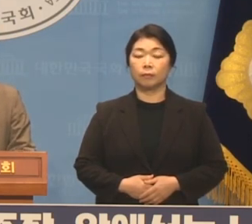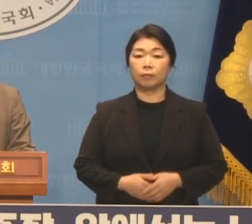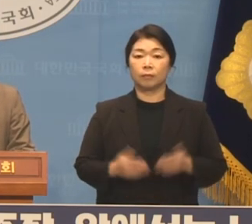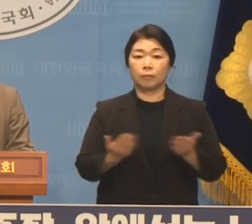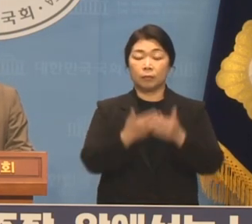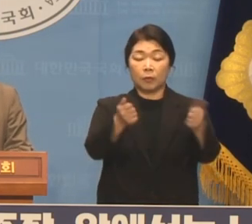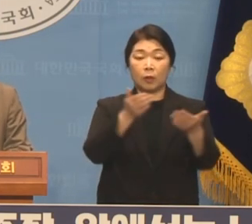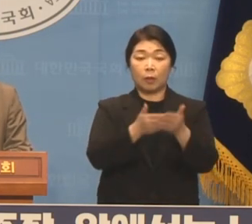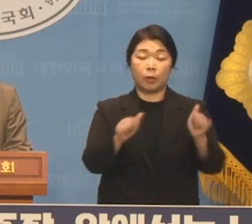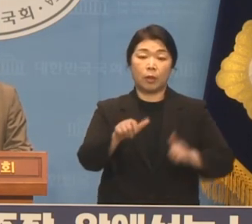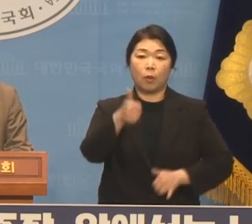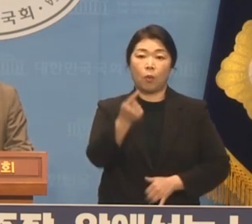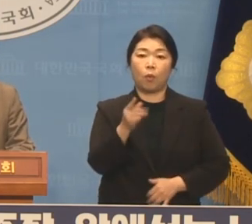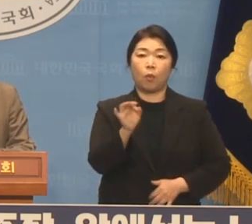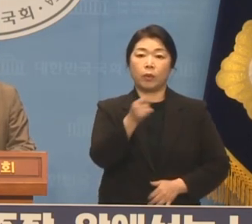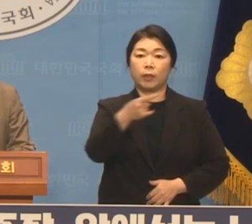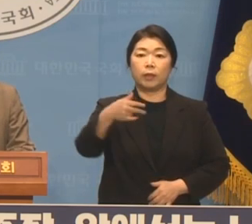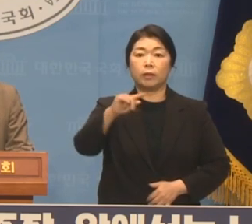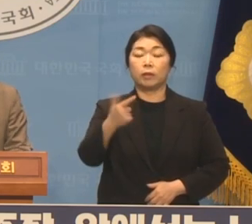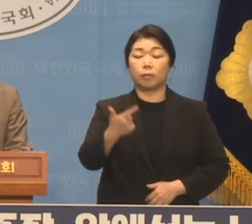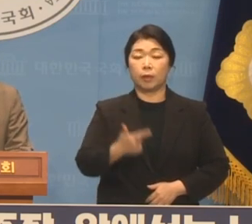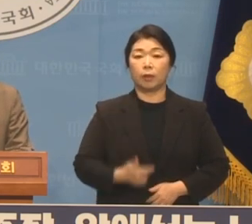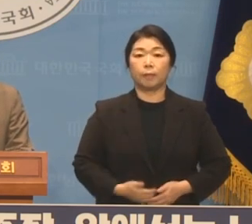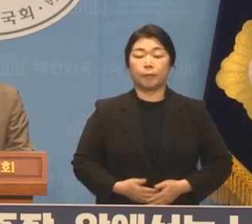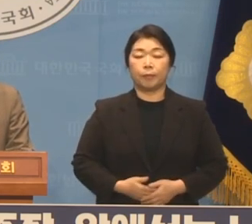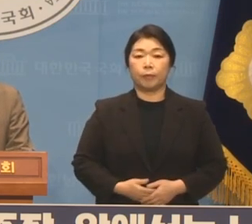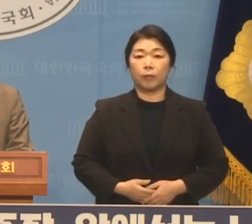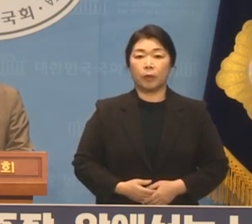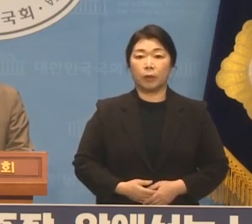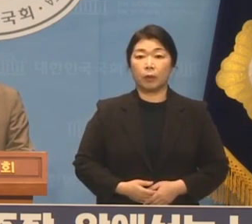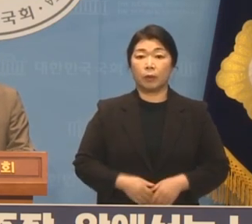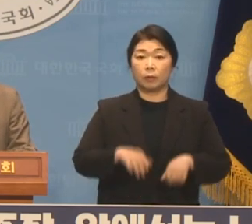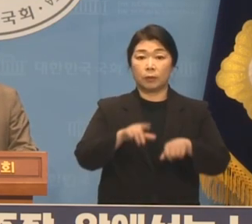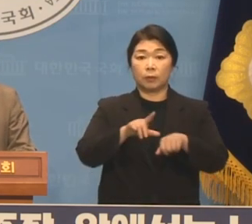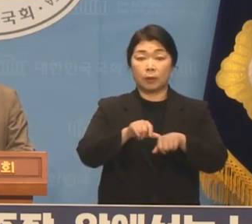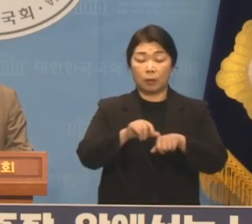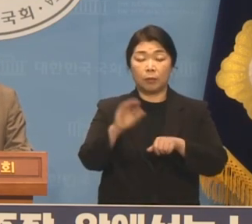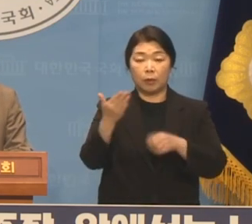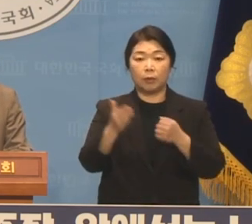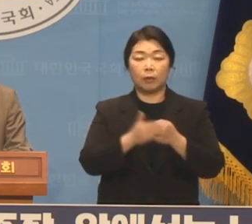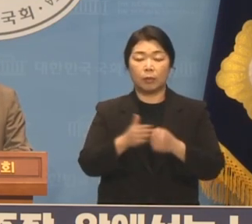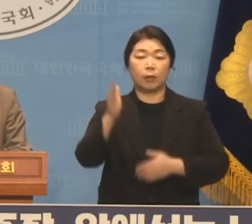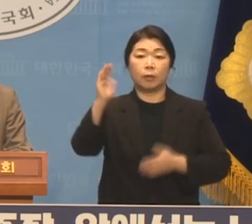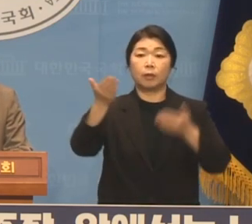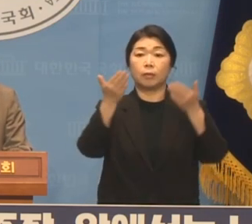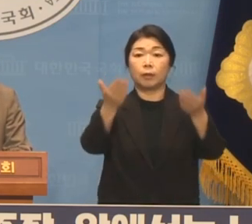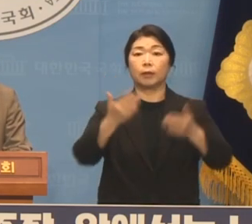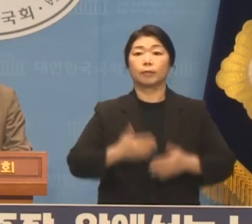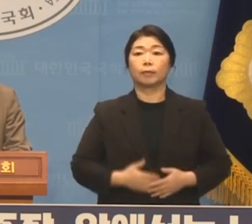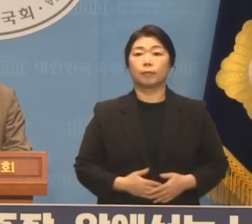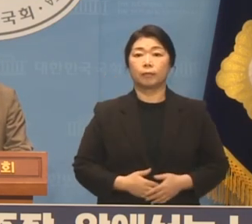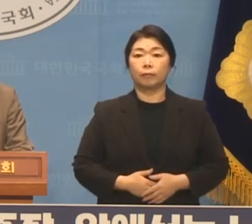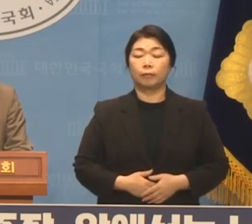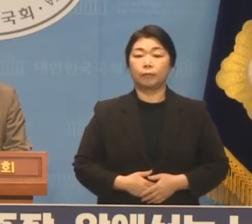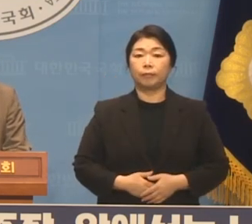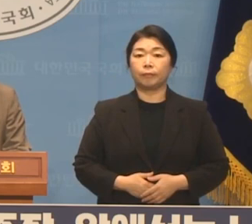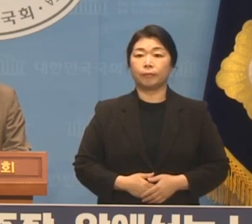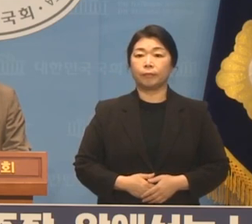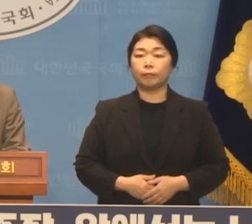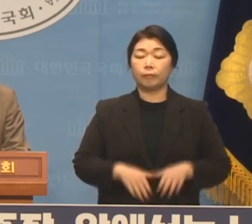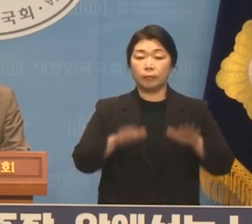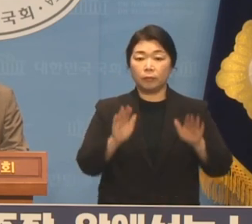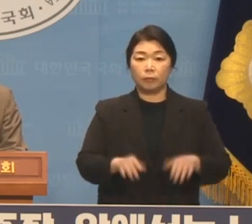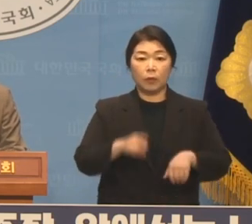진보당 대변인 홍희진입니다. 예정된 기자회견 시간이 되어서 이제 시작하도록 하겠습니다.